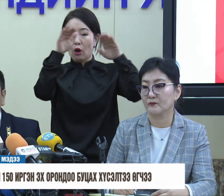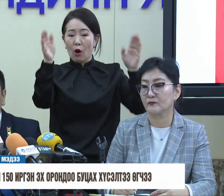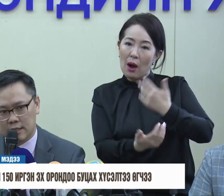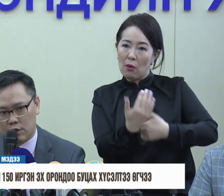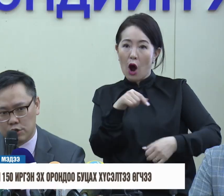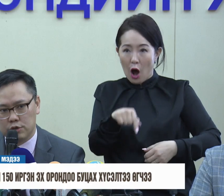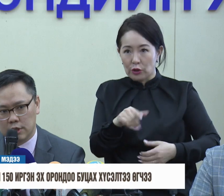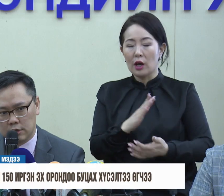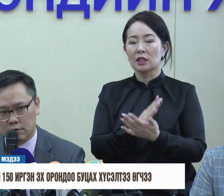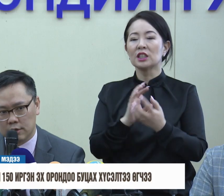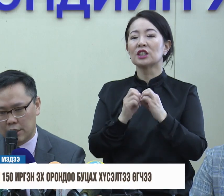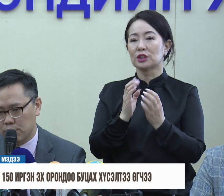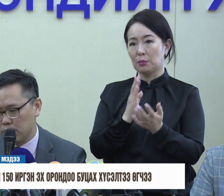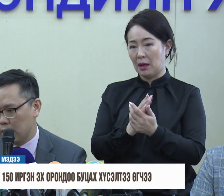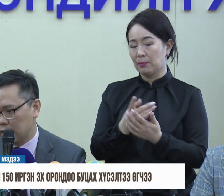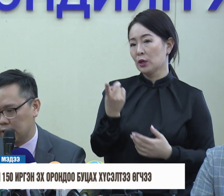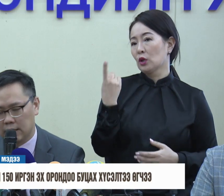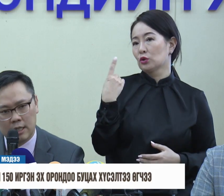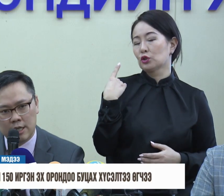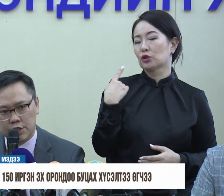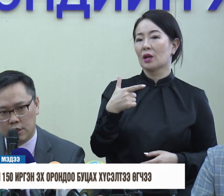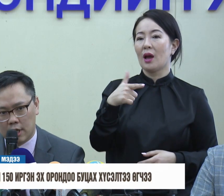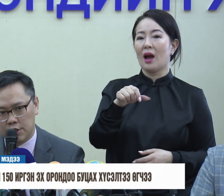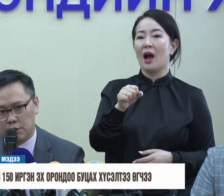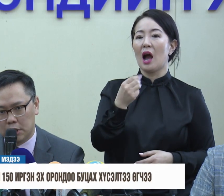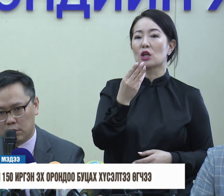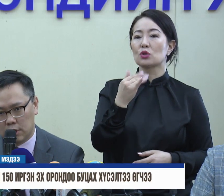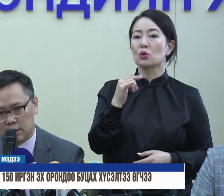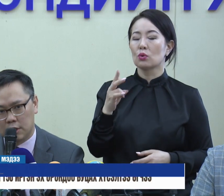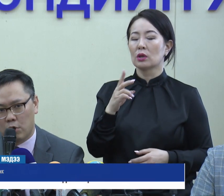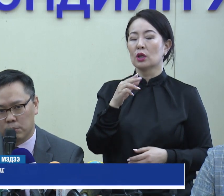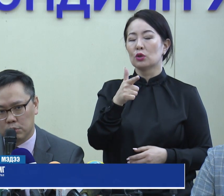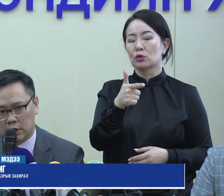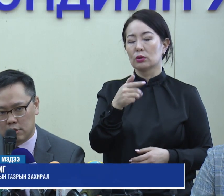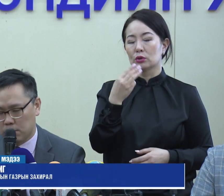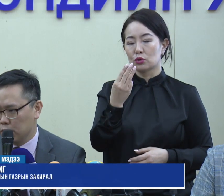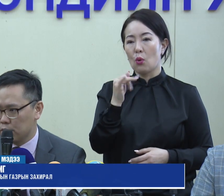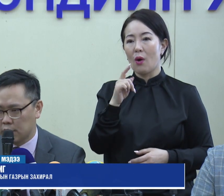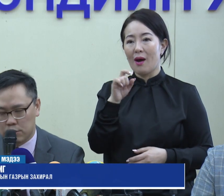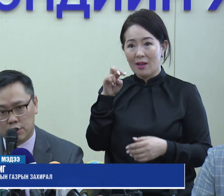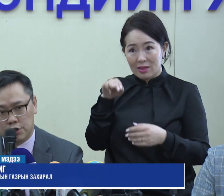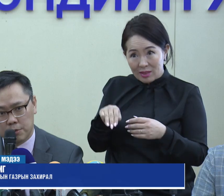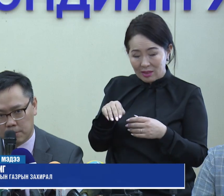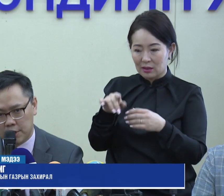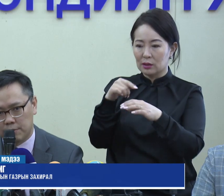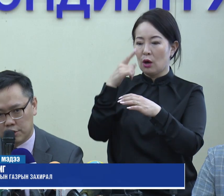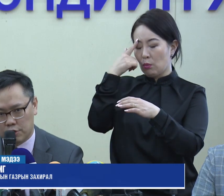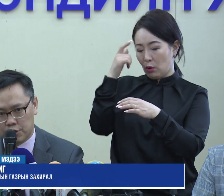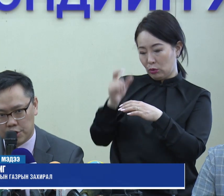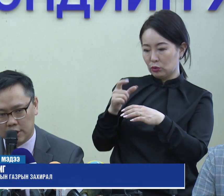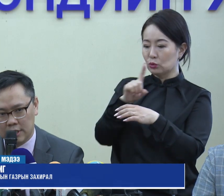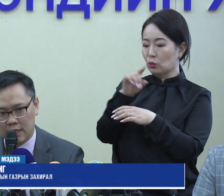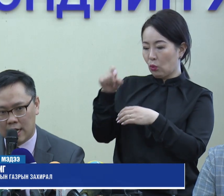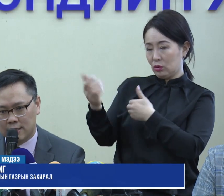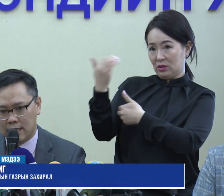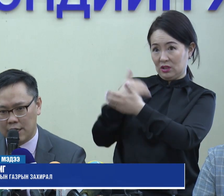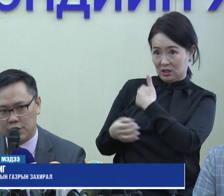өгчээ. За өчигдөр ихэд бол хашуун сухай шивээ хөрөнгө зэрэг бомтуудаар бол Монгол улс нь 100 орчим иргэн бас нэвтэрч орж